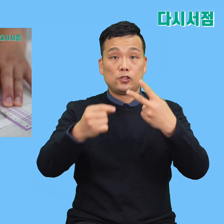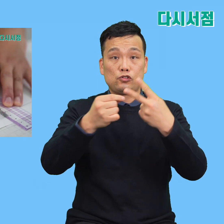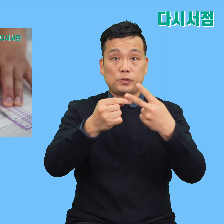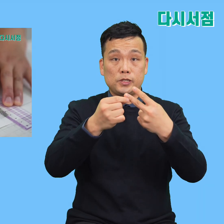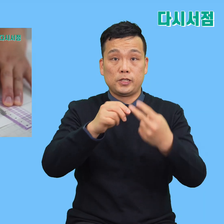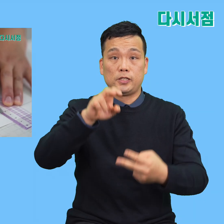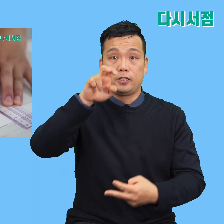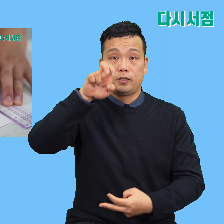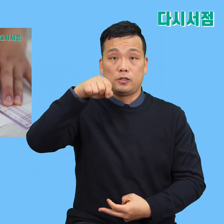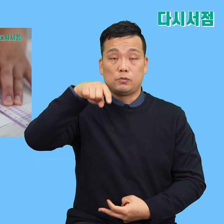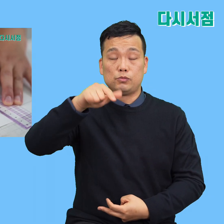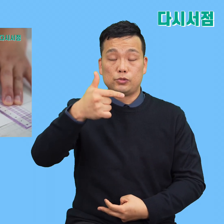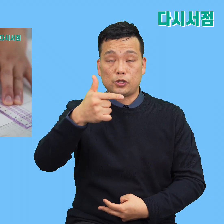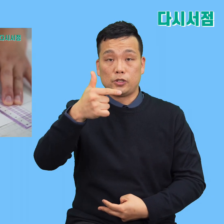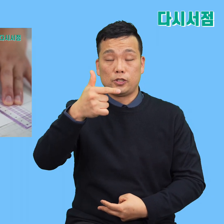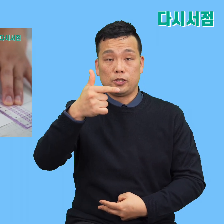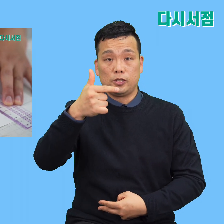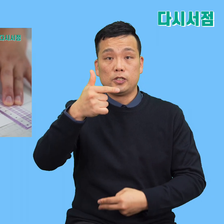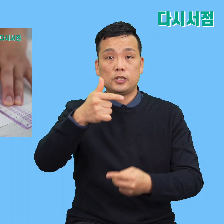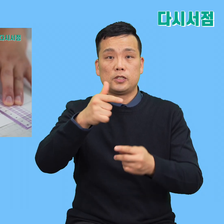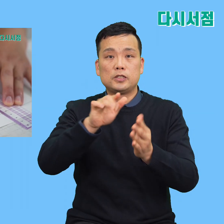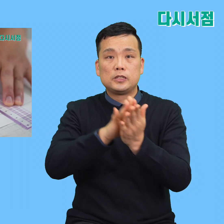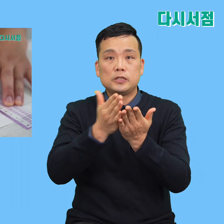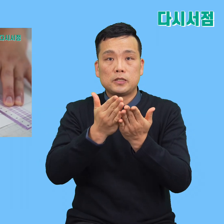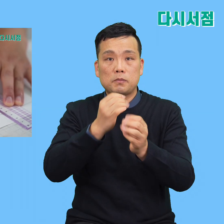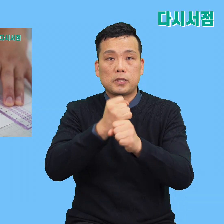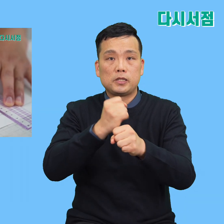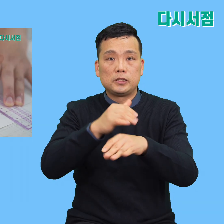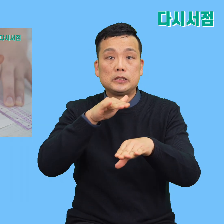이 책은 무선 재본의 수작업 방식입니다.